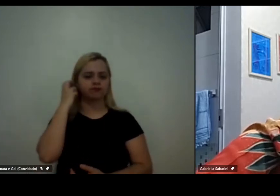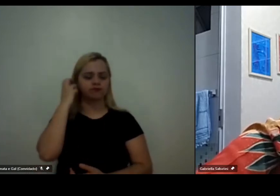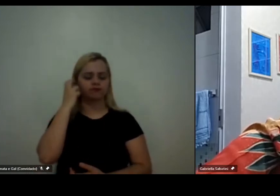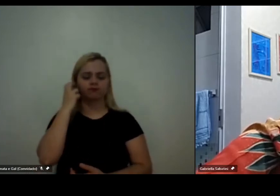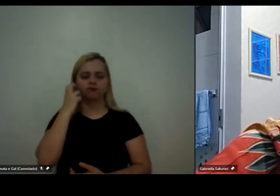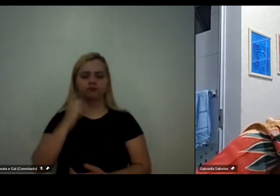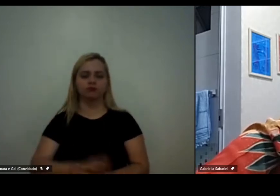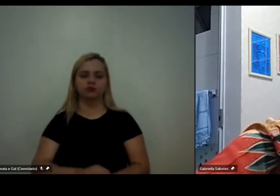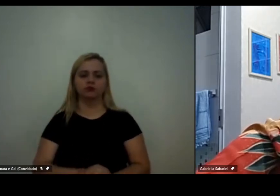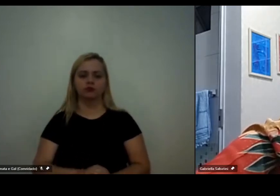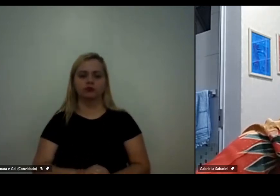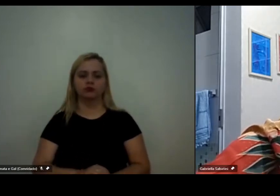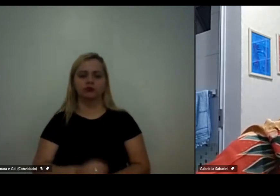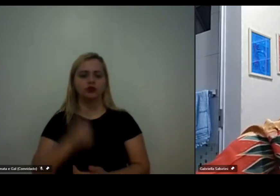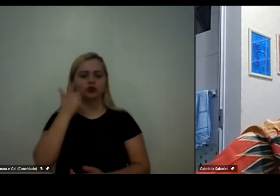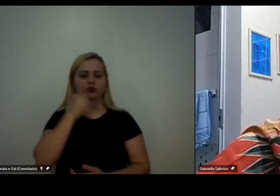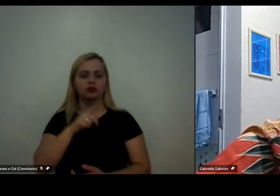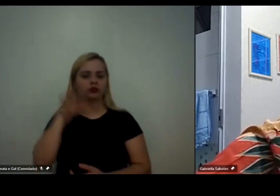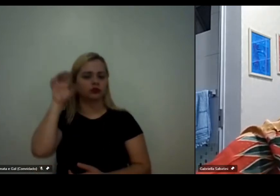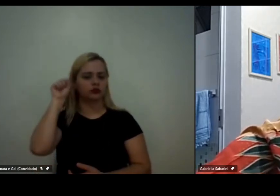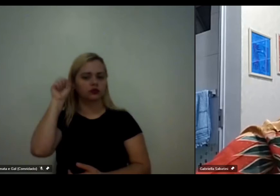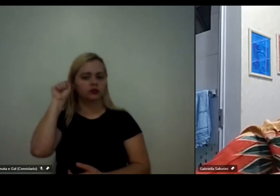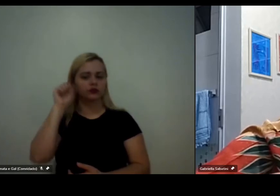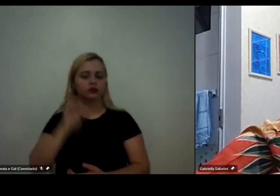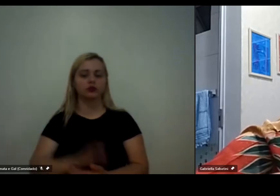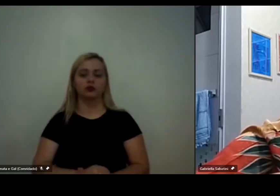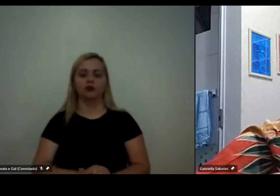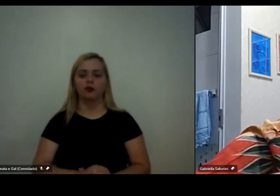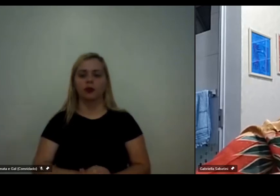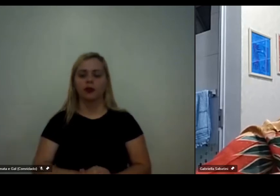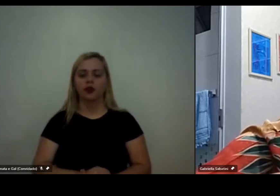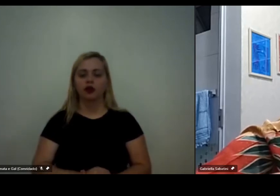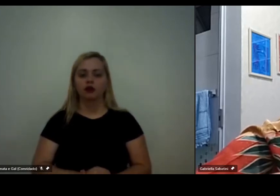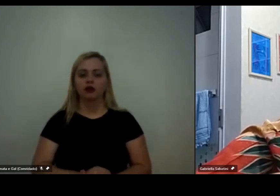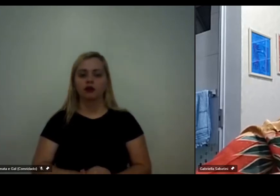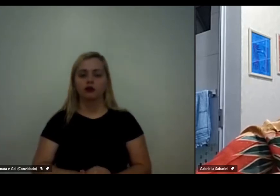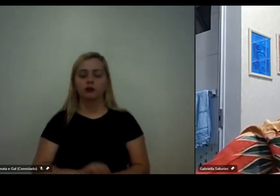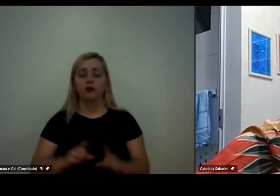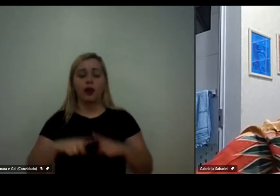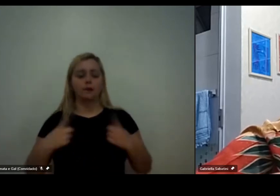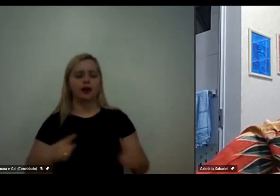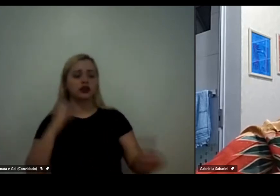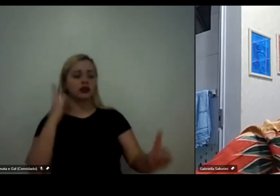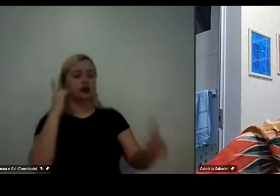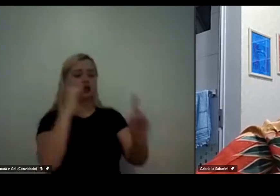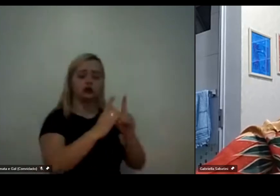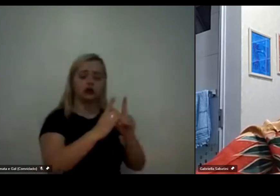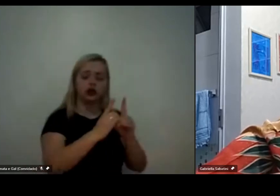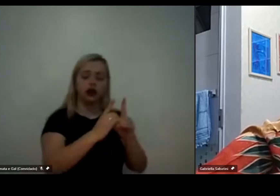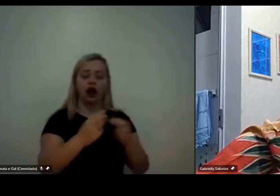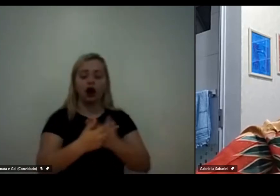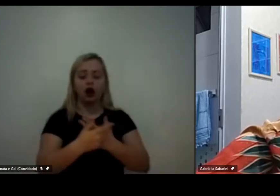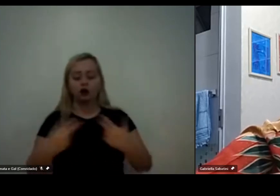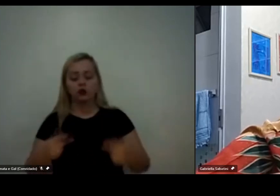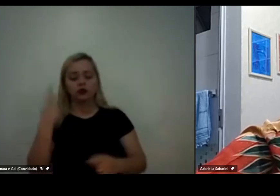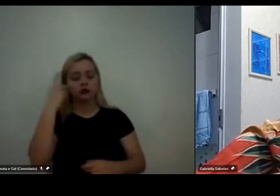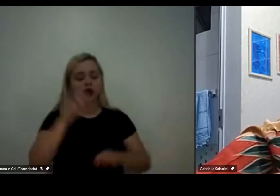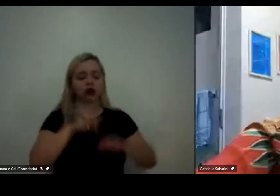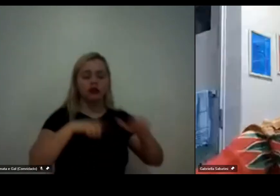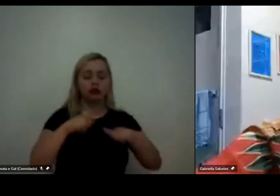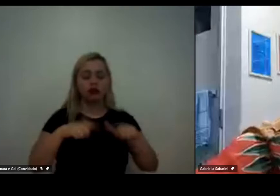mas de encontrar formas para efetuar no